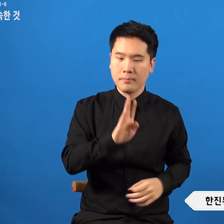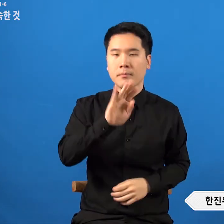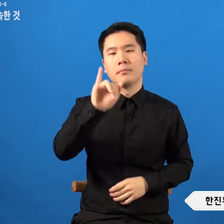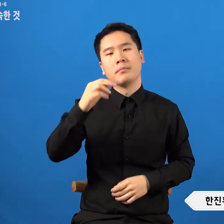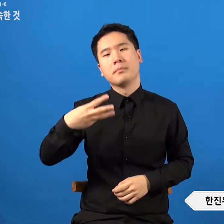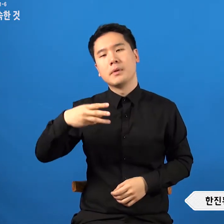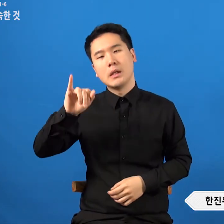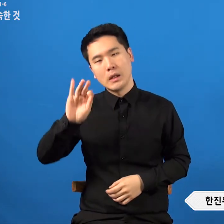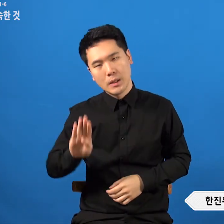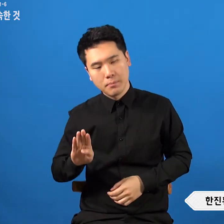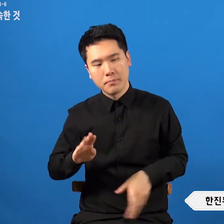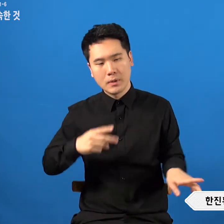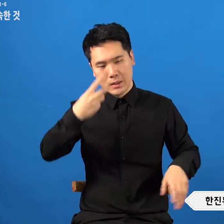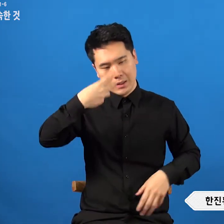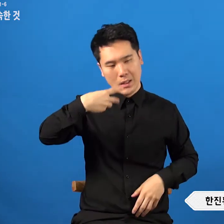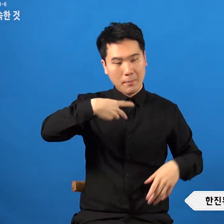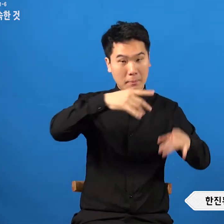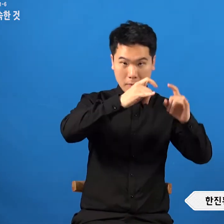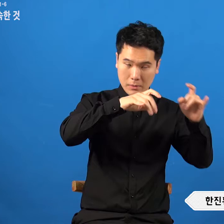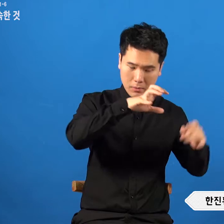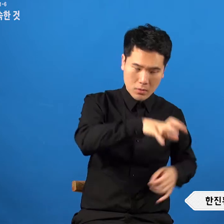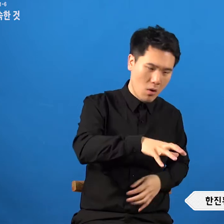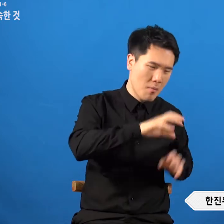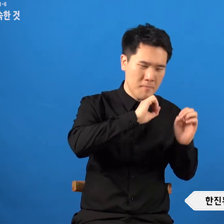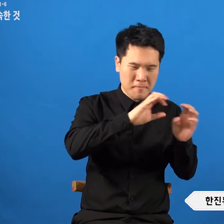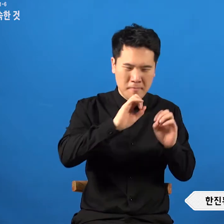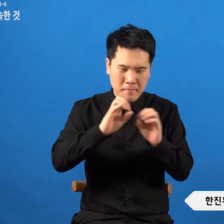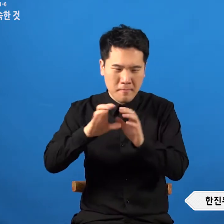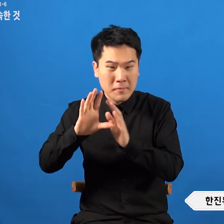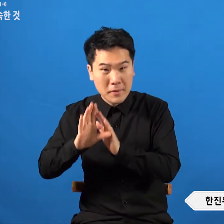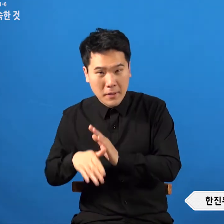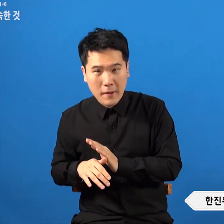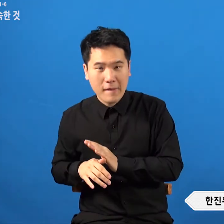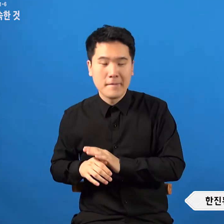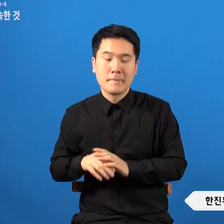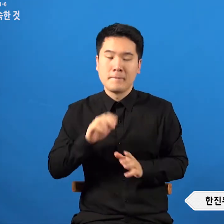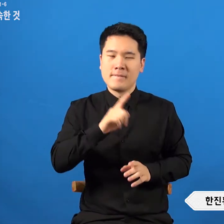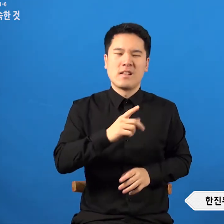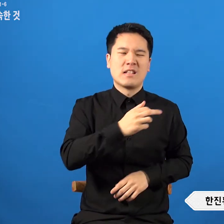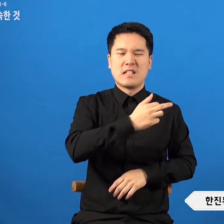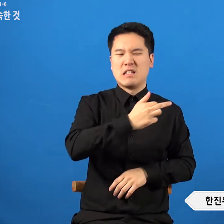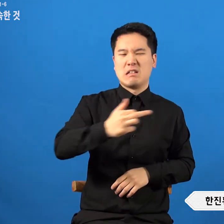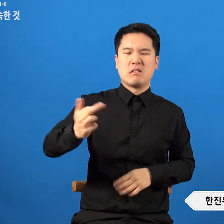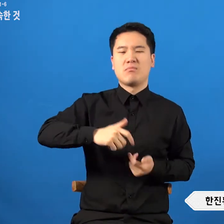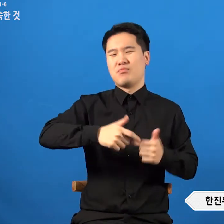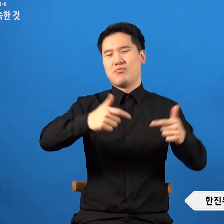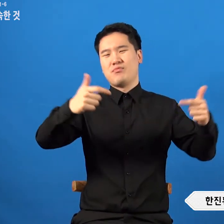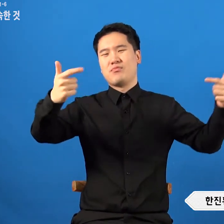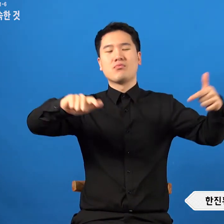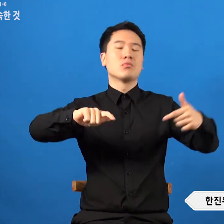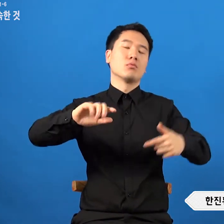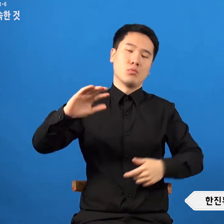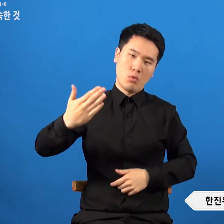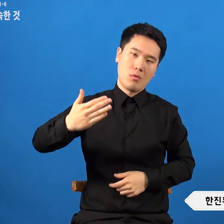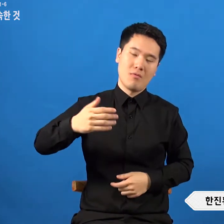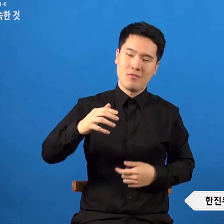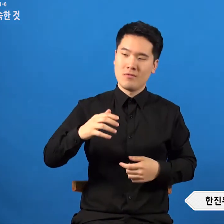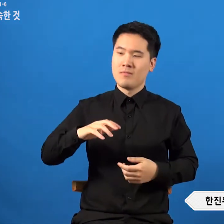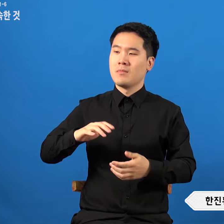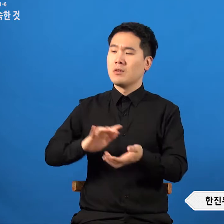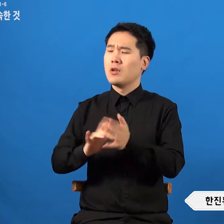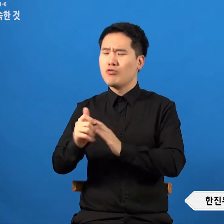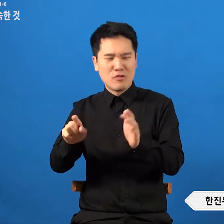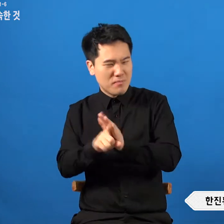빌립이 사마리아 성에서 사역을 하는데 사역에 큰 성공을 거두고 있었습니다. 사람들이